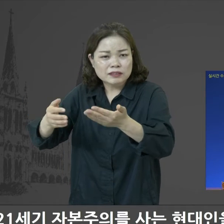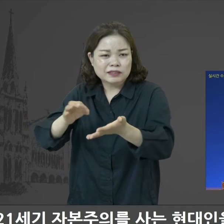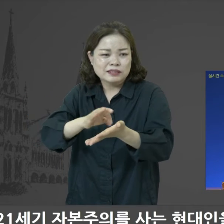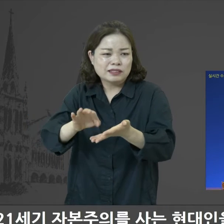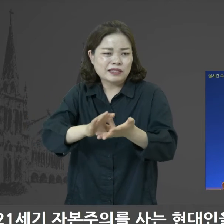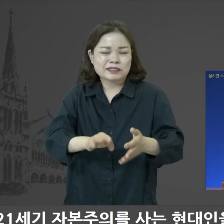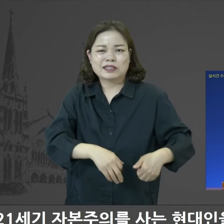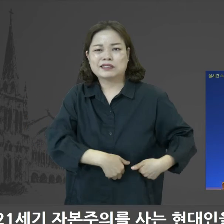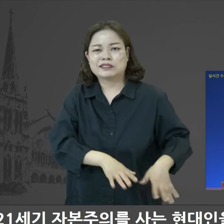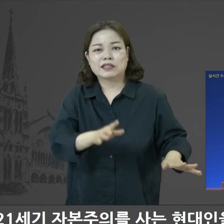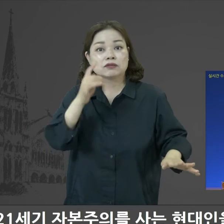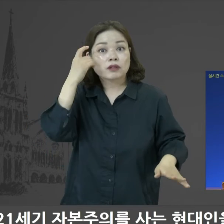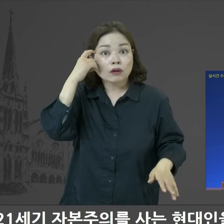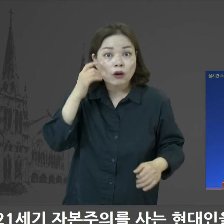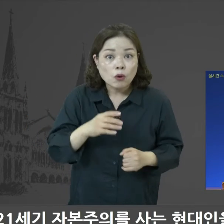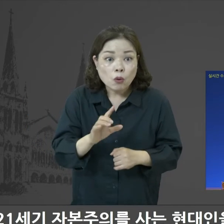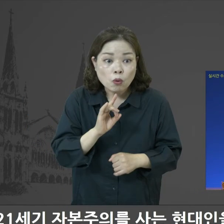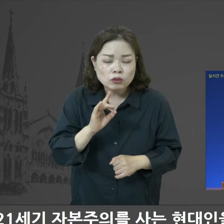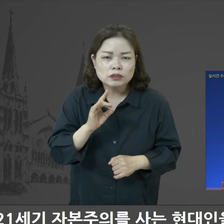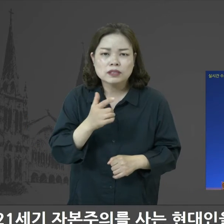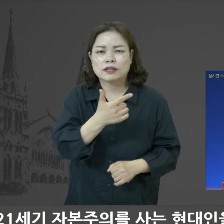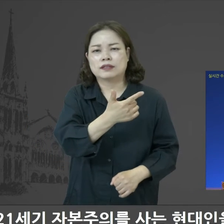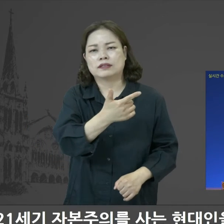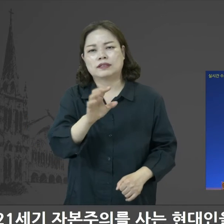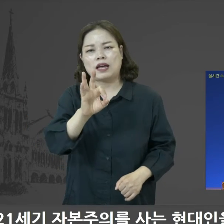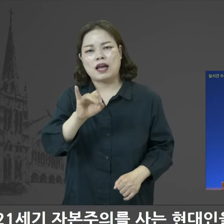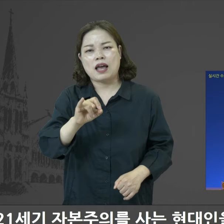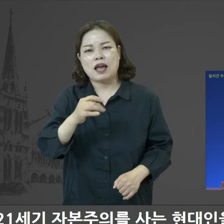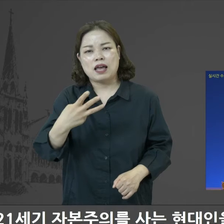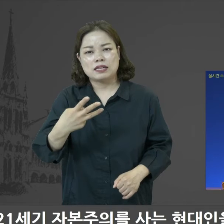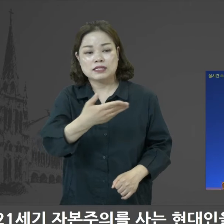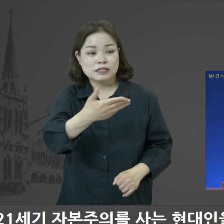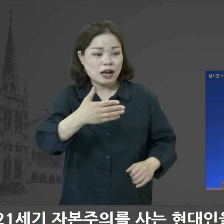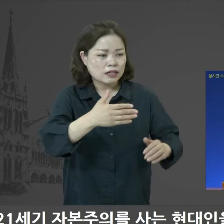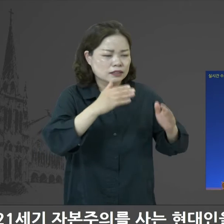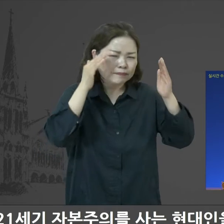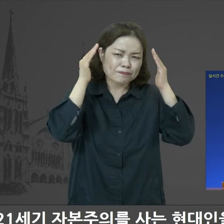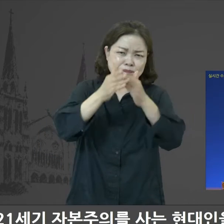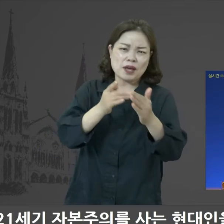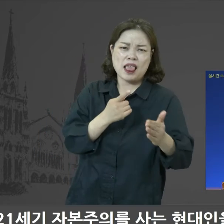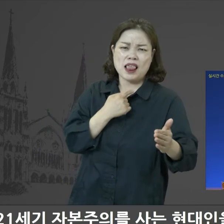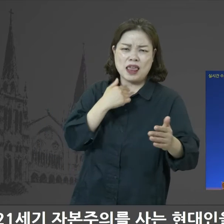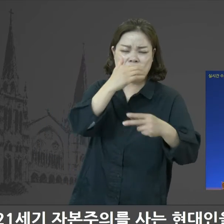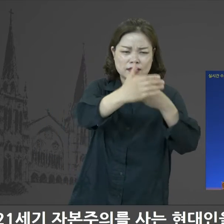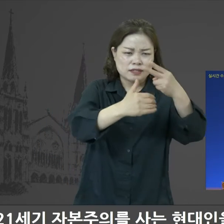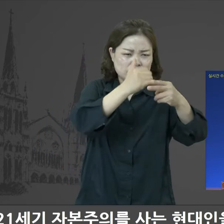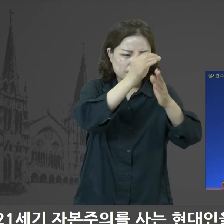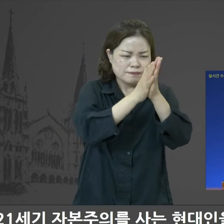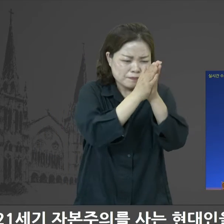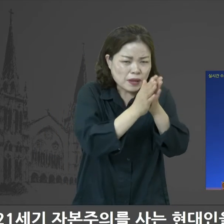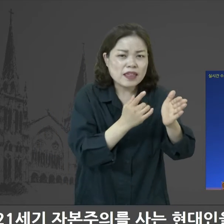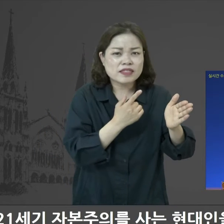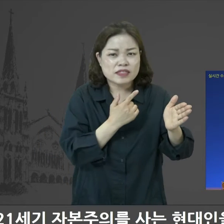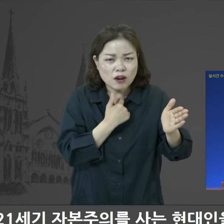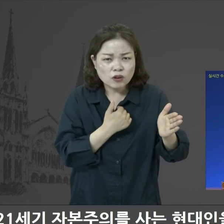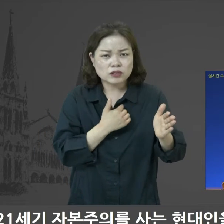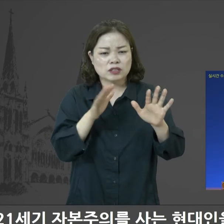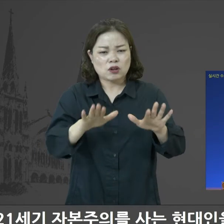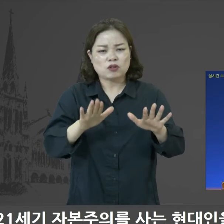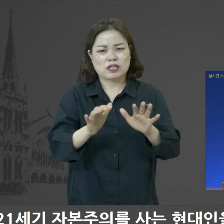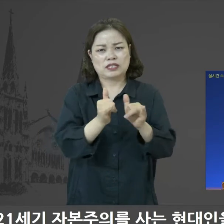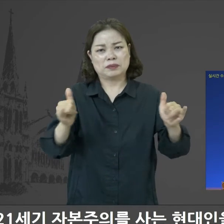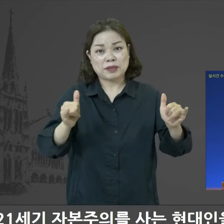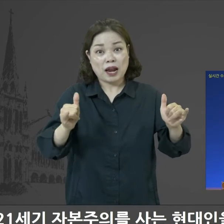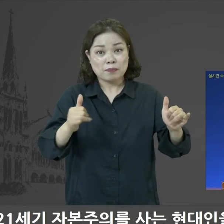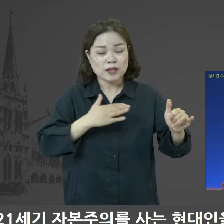낭비이며 사치라고 생각합니다. 오직 나일강을 쳐다보았던 애굽인들과 같이 이 땅의 것만 바라봅니다. 내가 발로 부지런히 물을 대기만